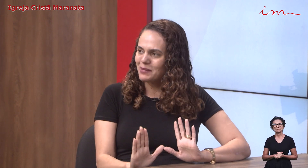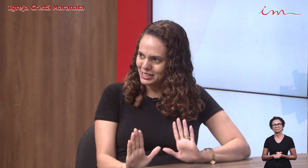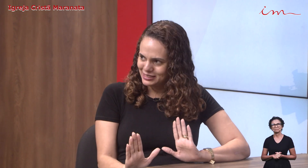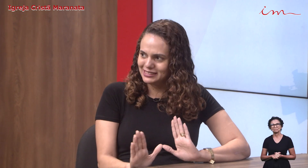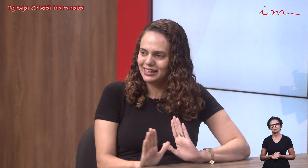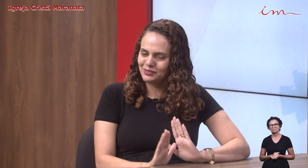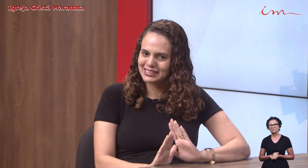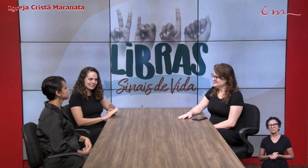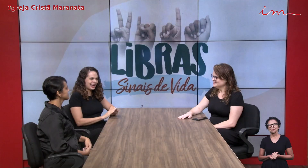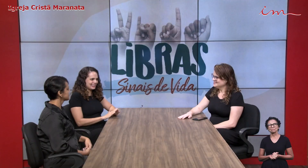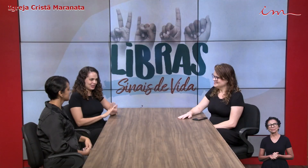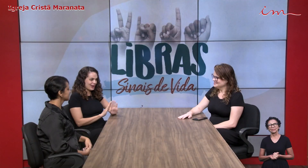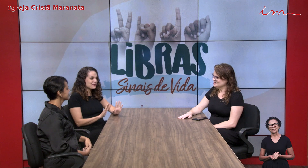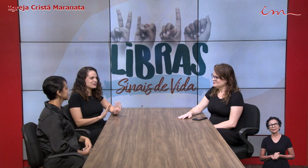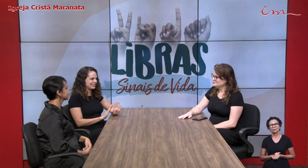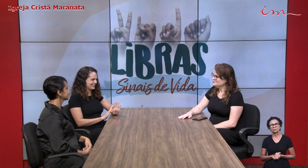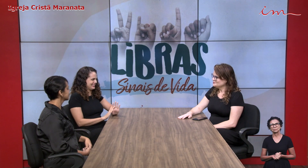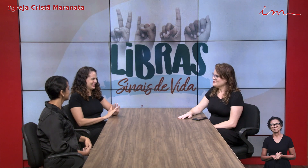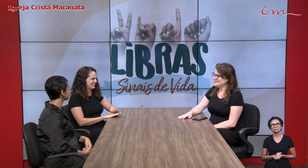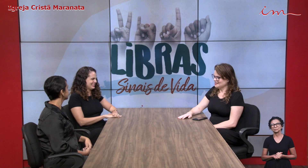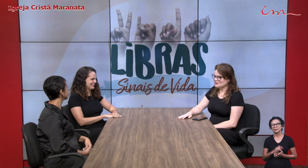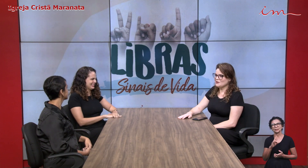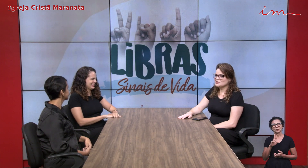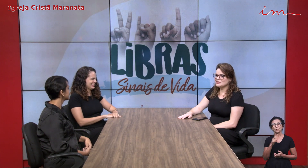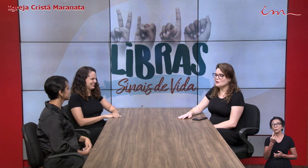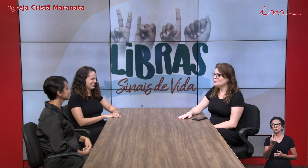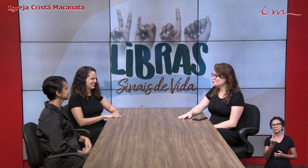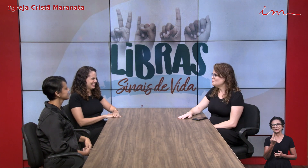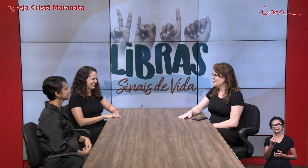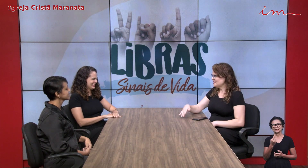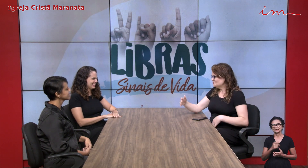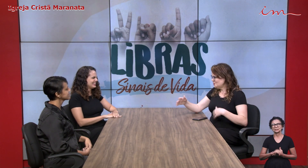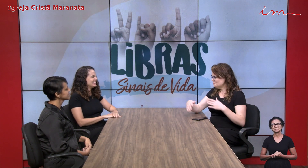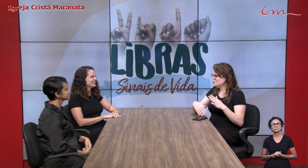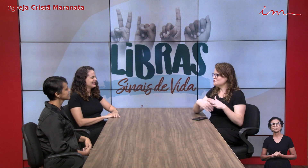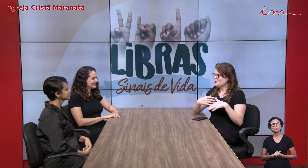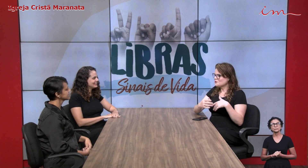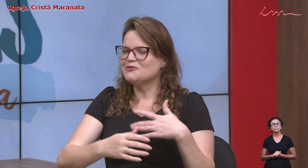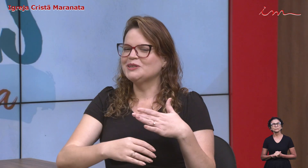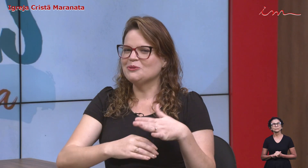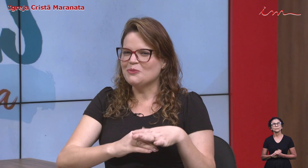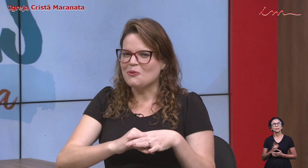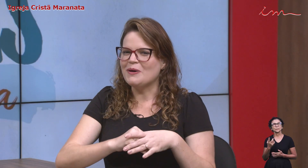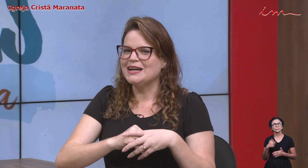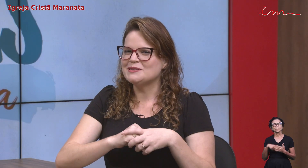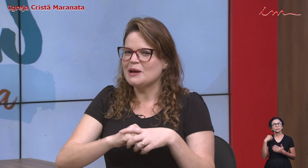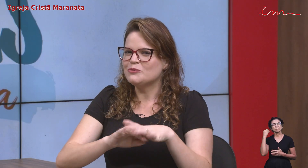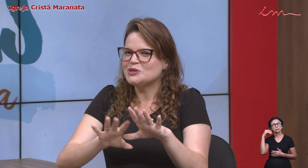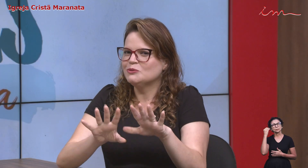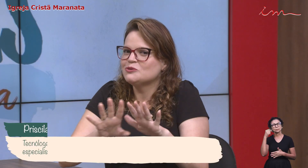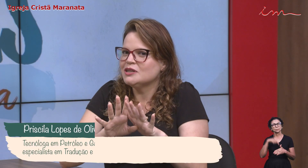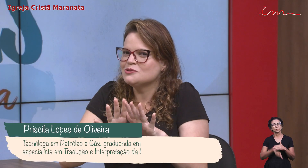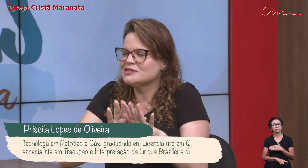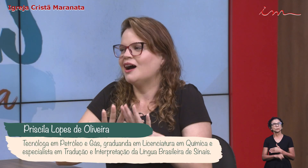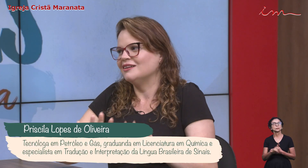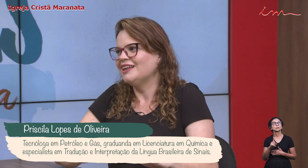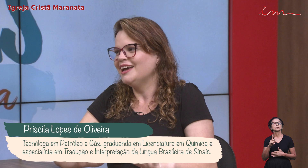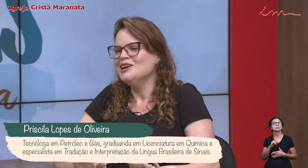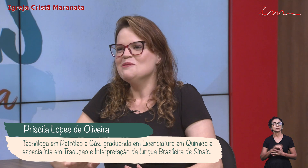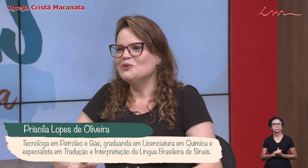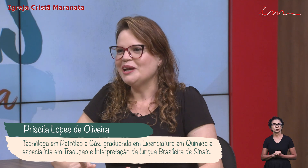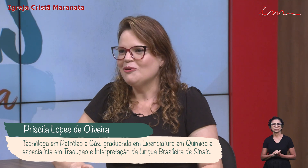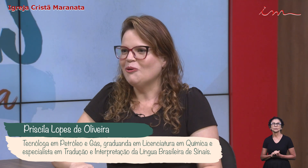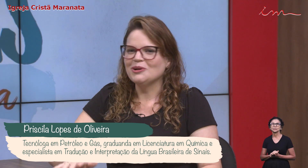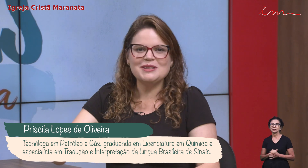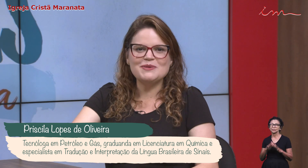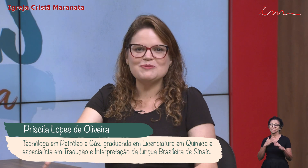das gramáticas da língua de sinais, não é a única. Exatamente. Que depois, com o passar do tempo, a gente vai aprofundando um pouco mais, dá para os irmãos não se assustarem, né?